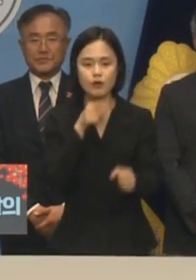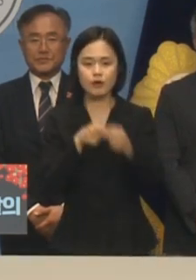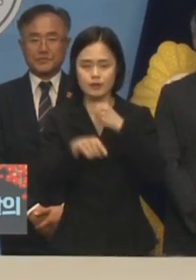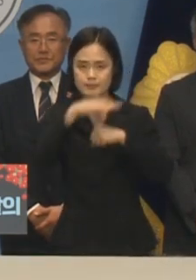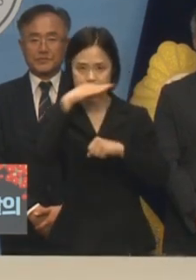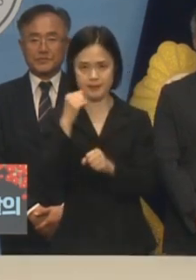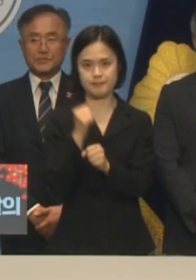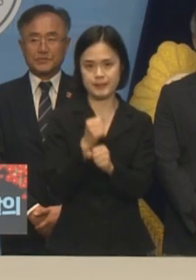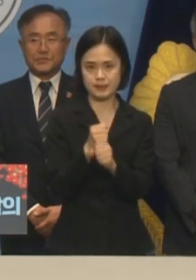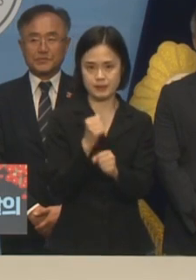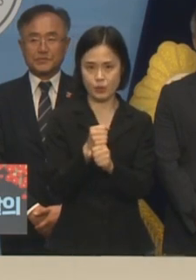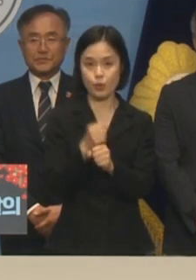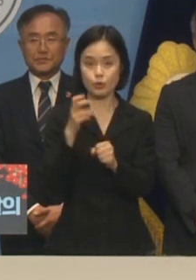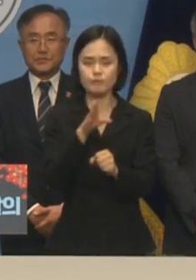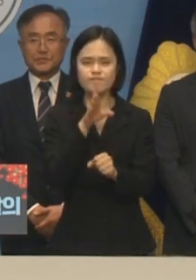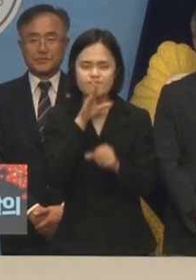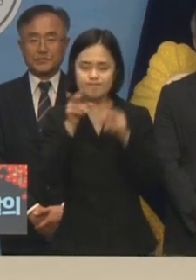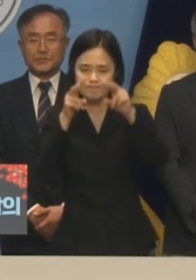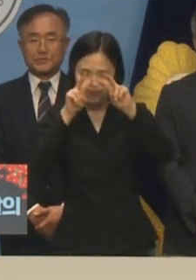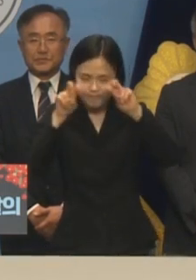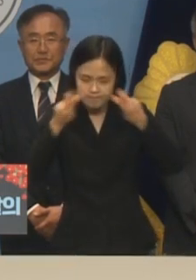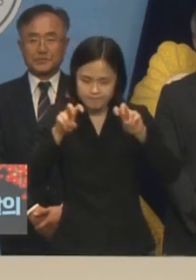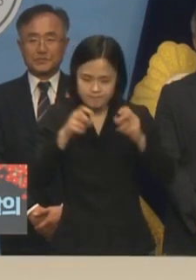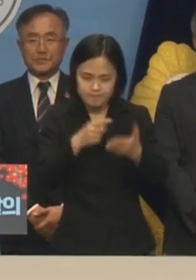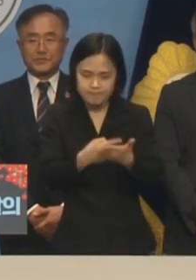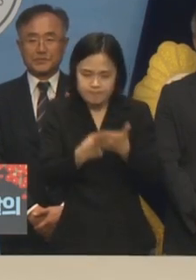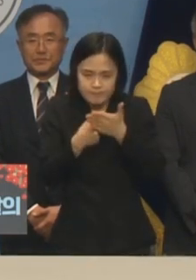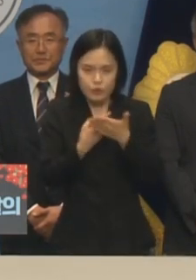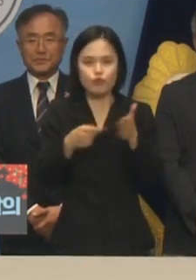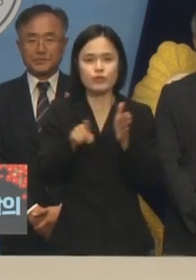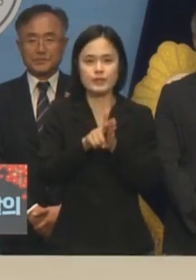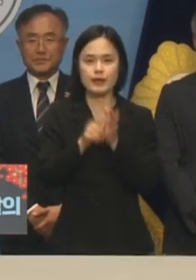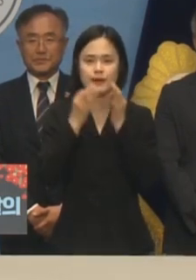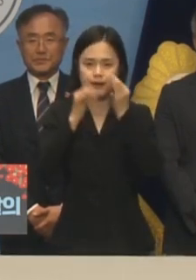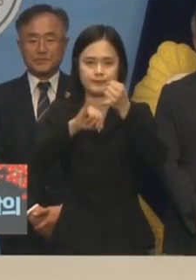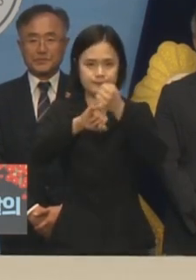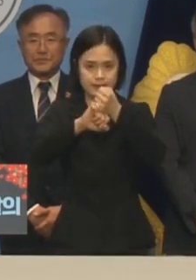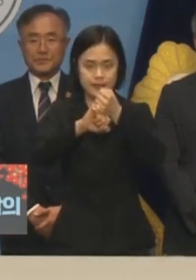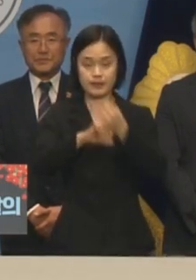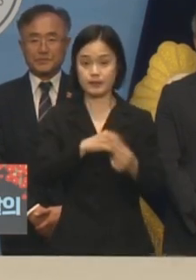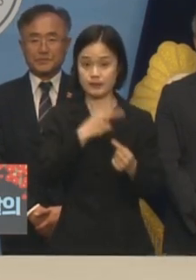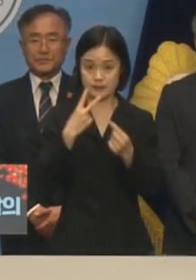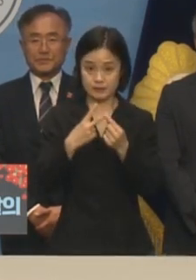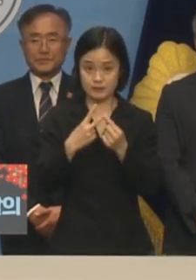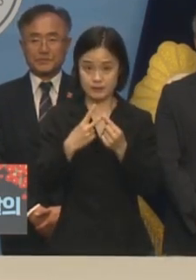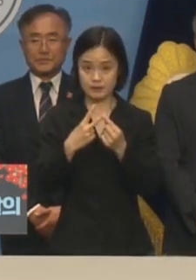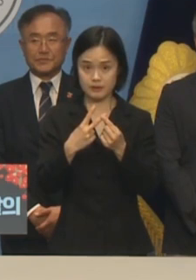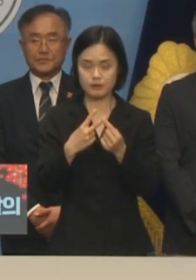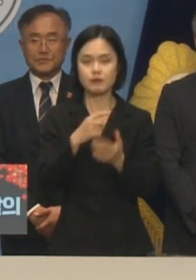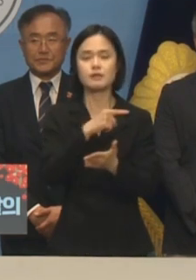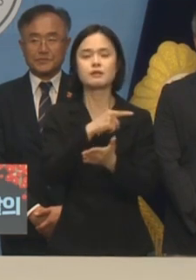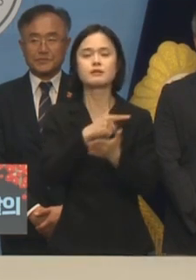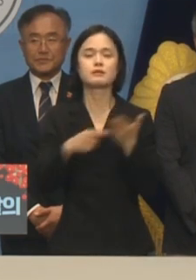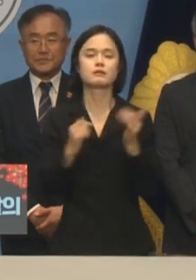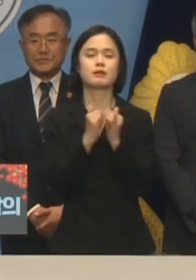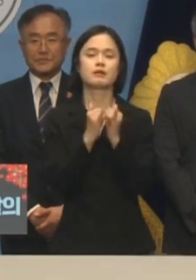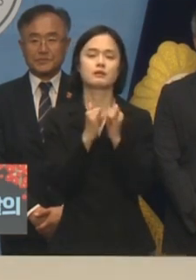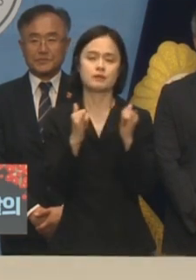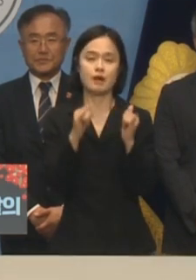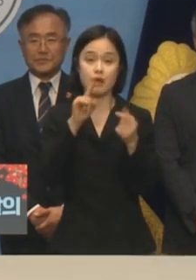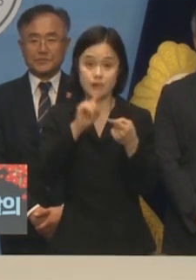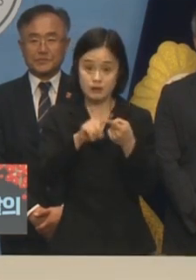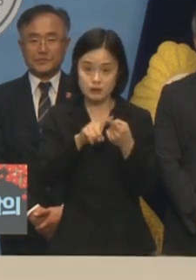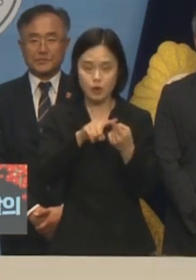된 진상규명이 이루어질 수 있도록 하겠습니다. 둘째, 희생자의 범위를